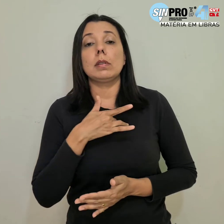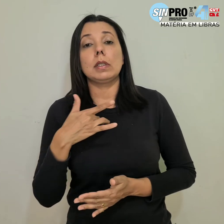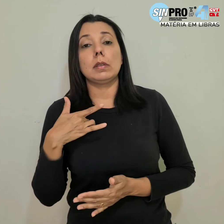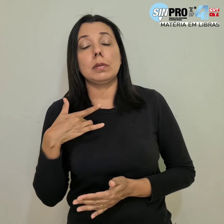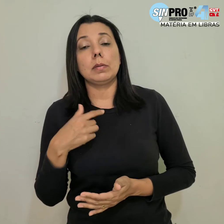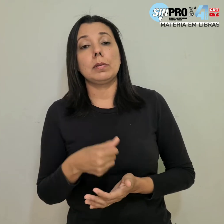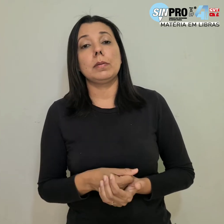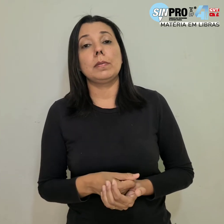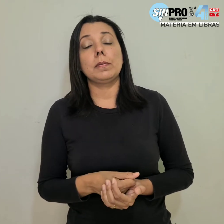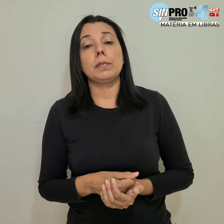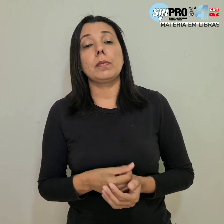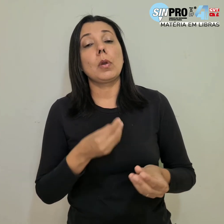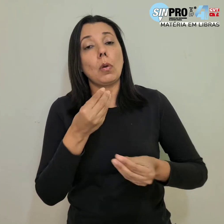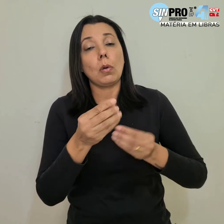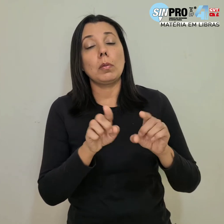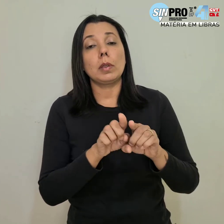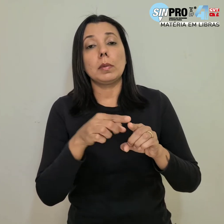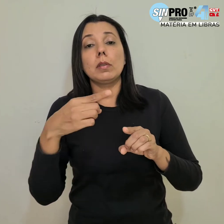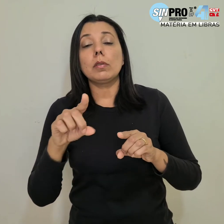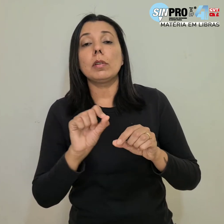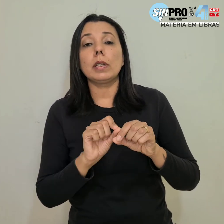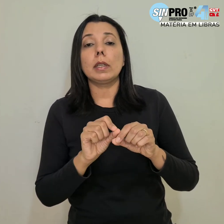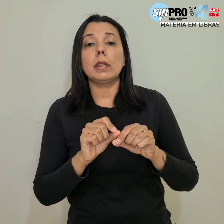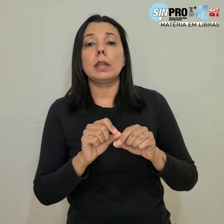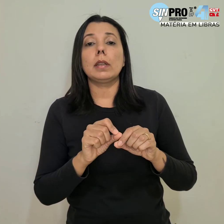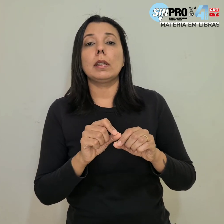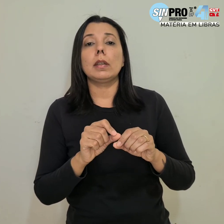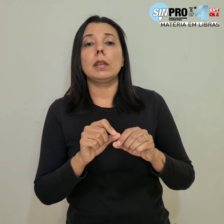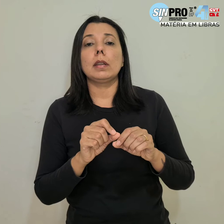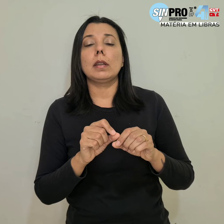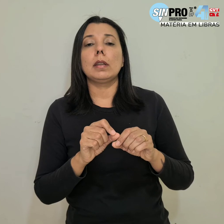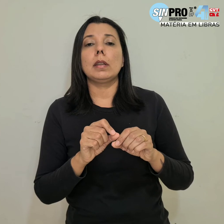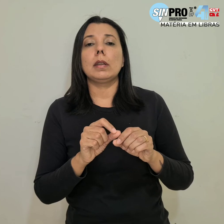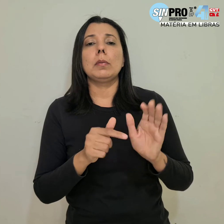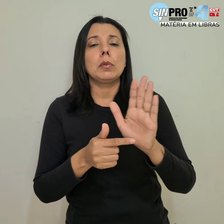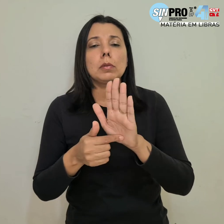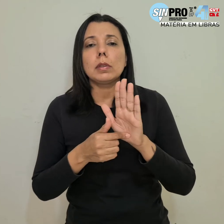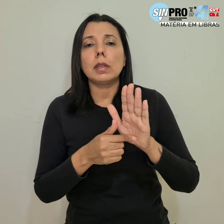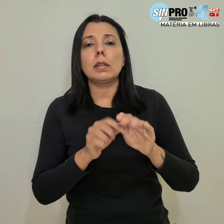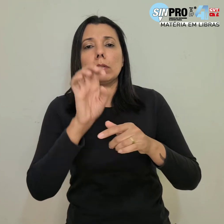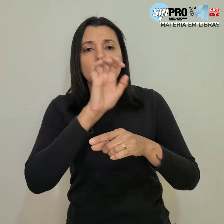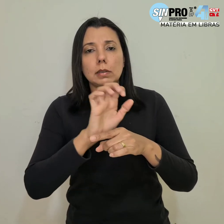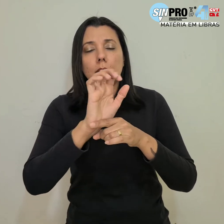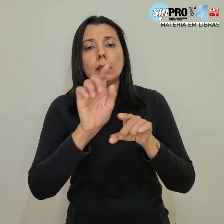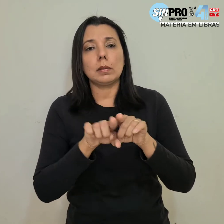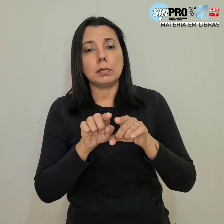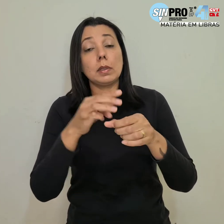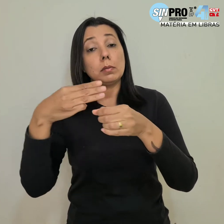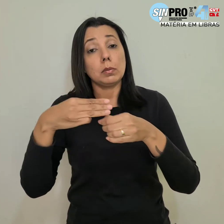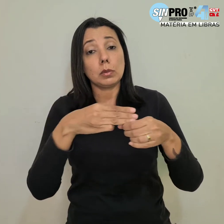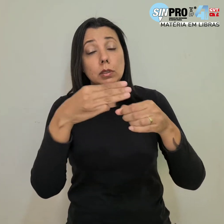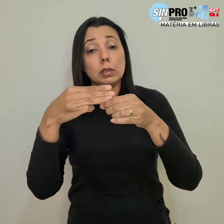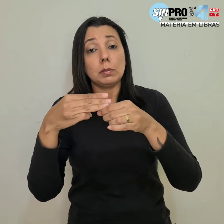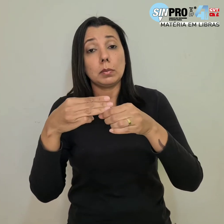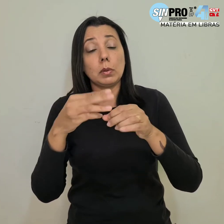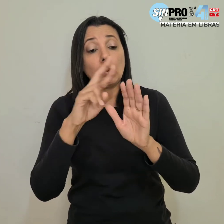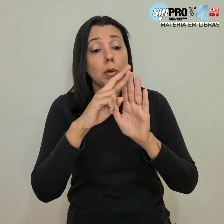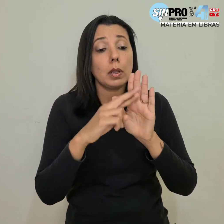saúde, como ao que foi enviado a estados e municípios. O relatório feito a partir